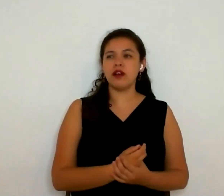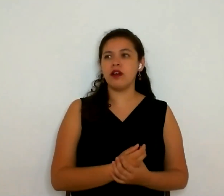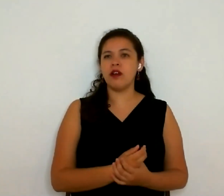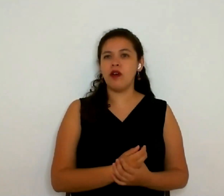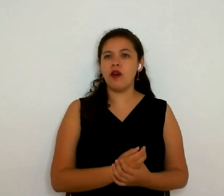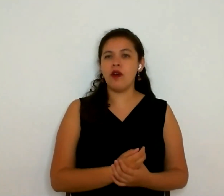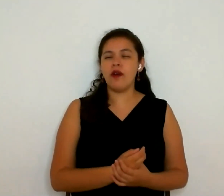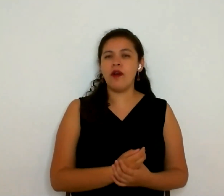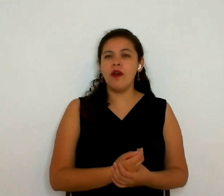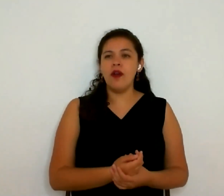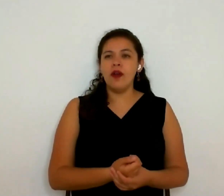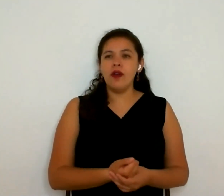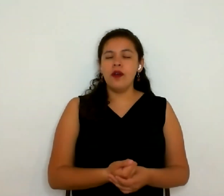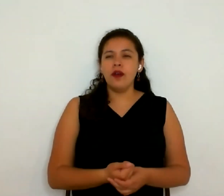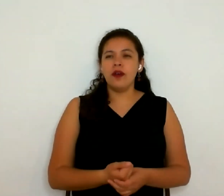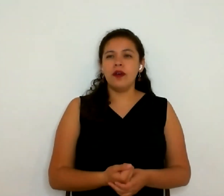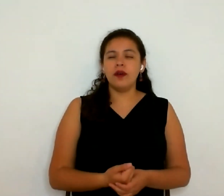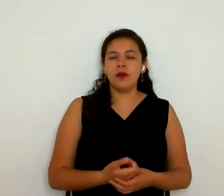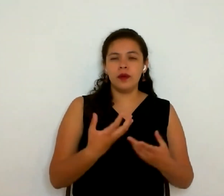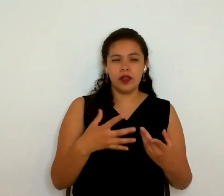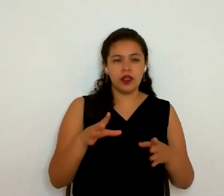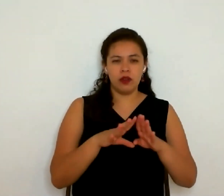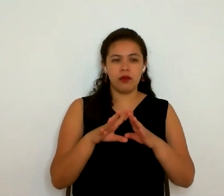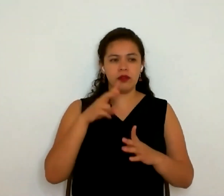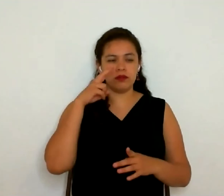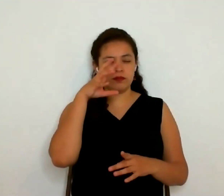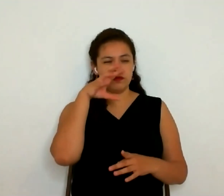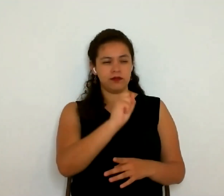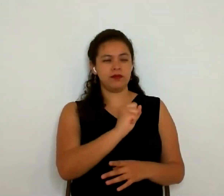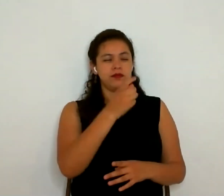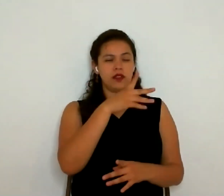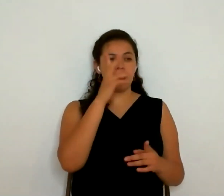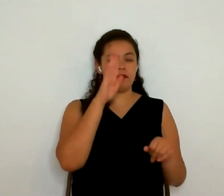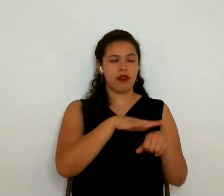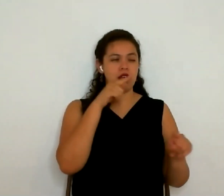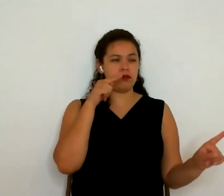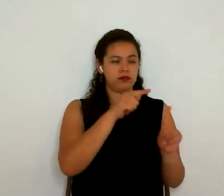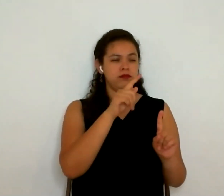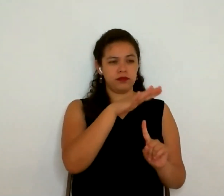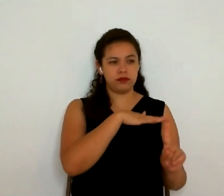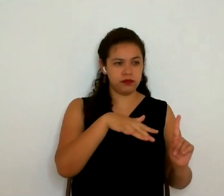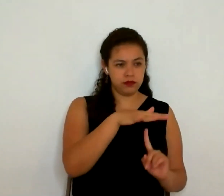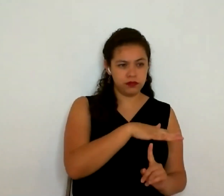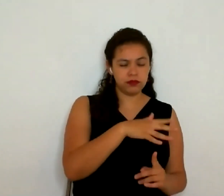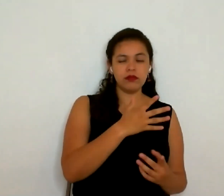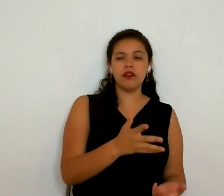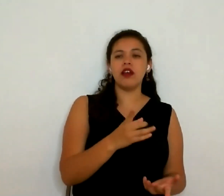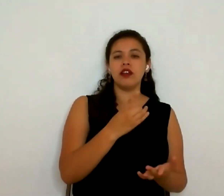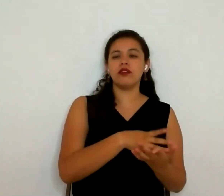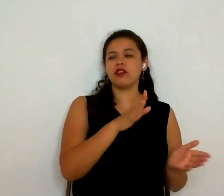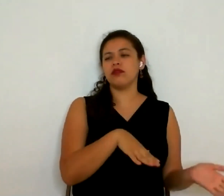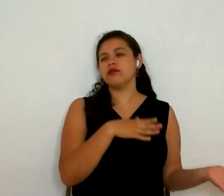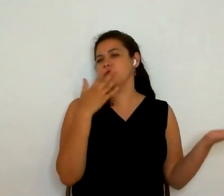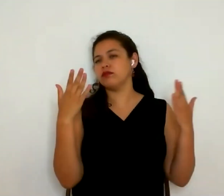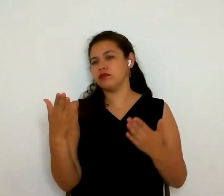una apreciación mucho más objetiva de esa realidad que si solamente sé pasas